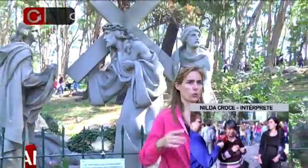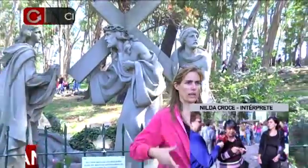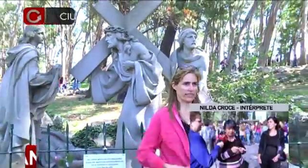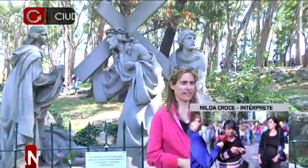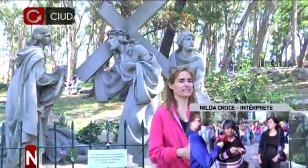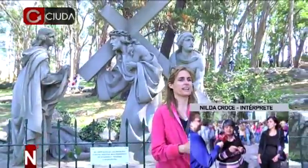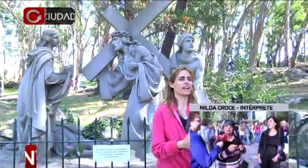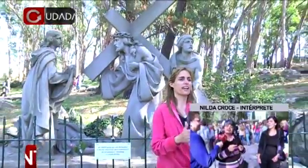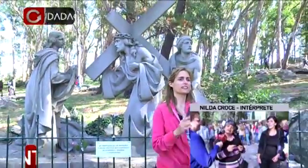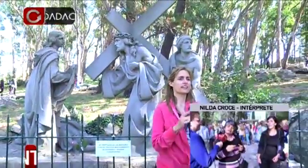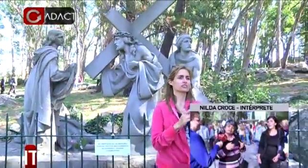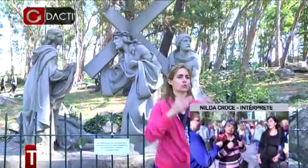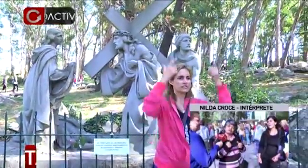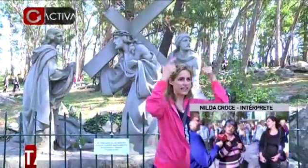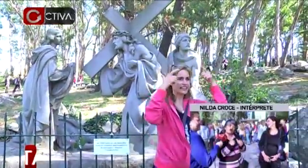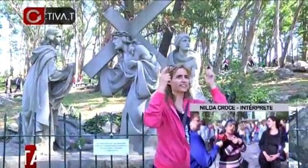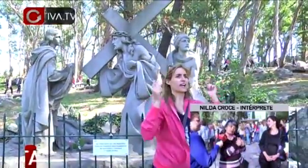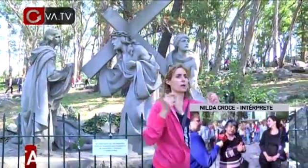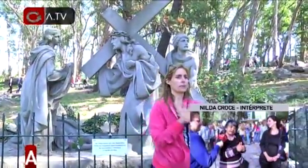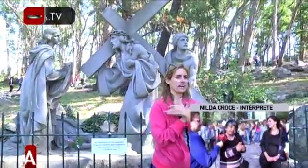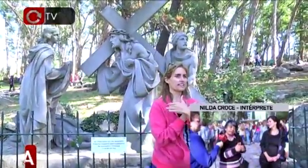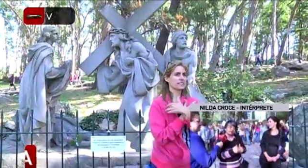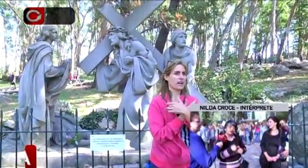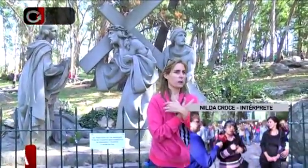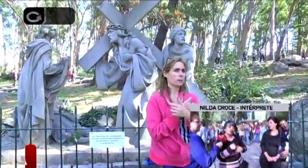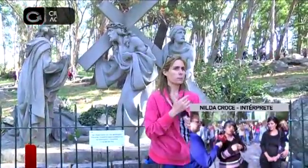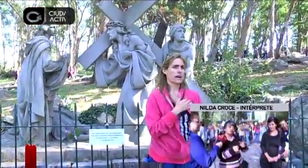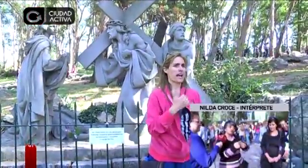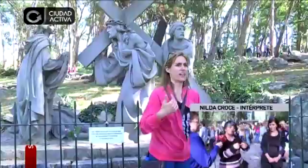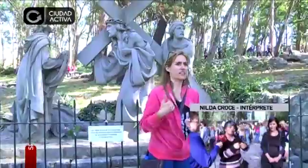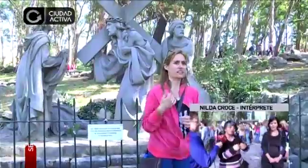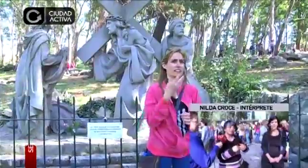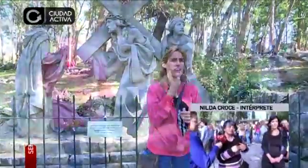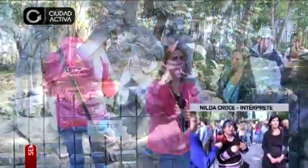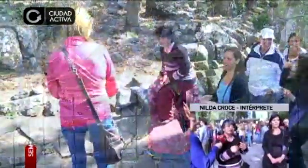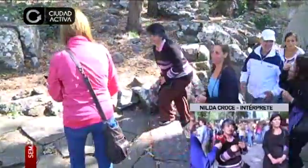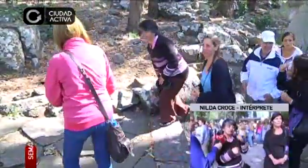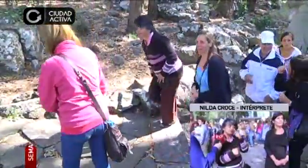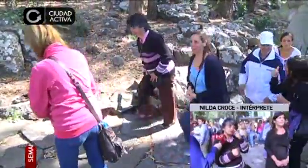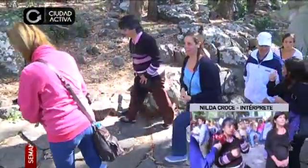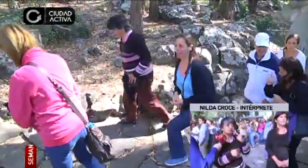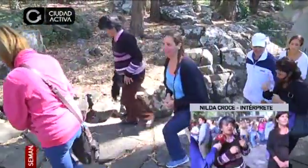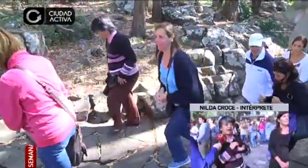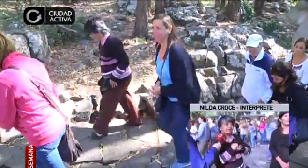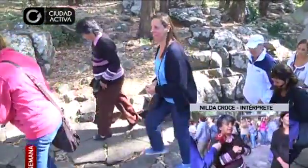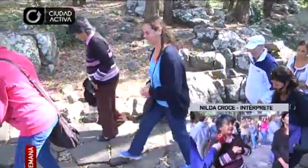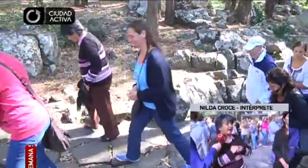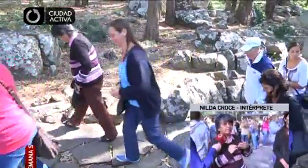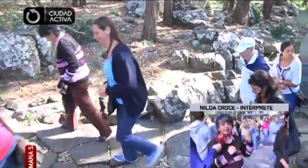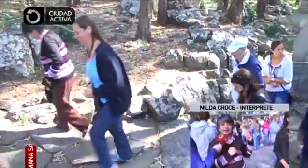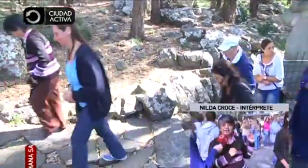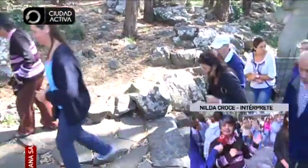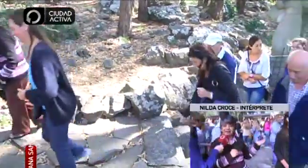confirmarse también. Entonces yo acompañaba. Continuó. Conocimos a